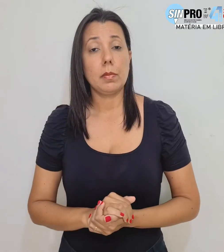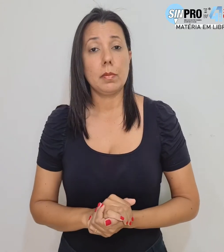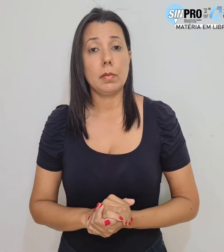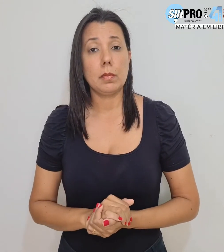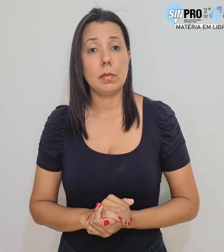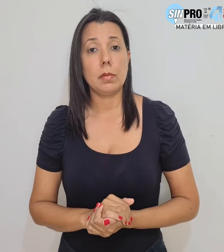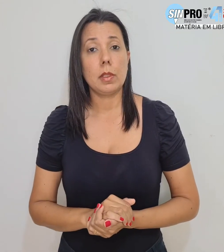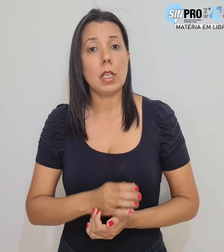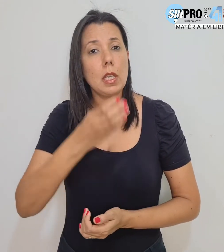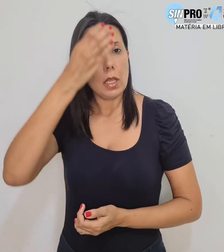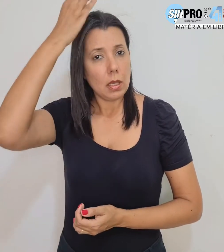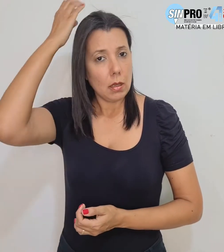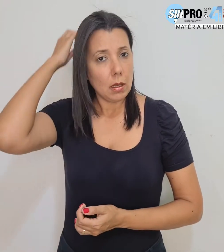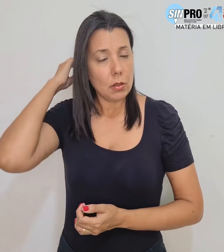e Guedes